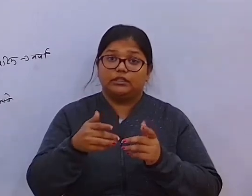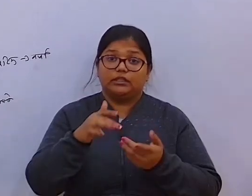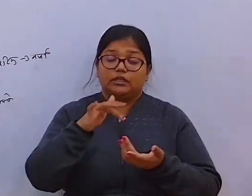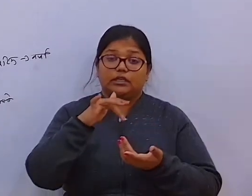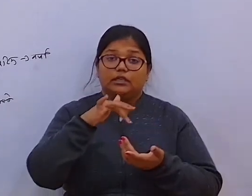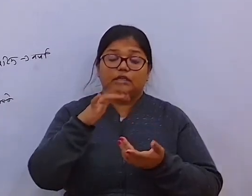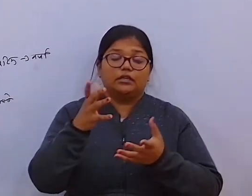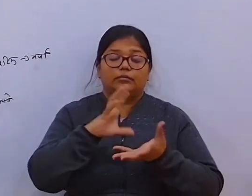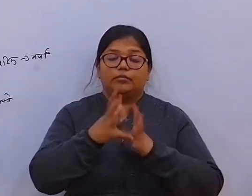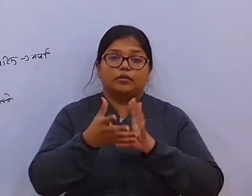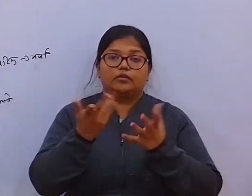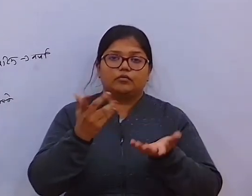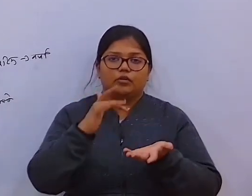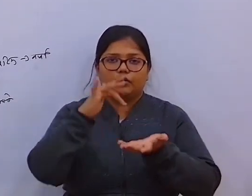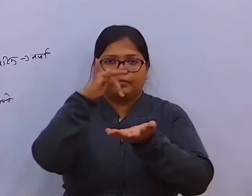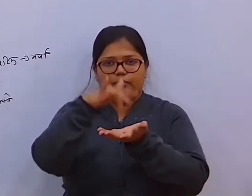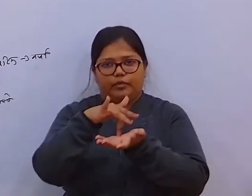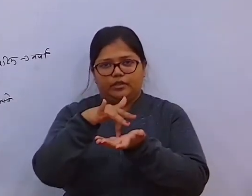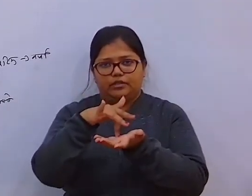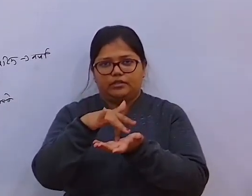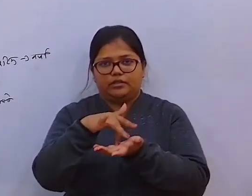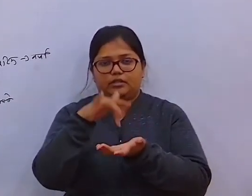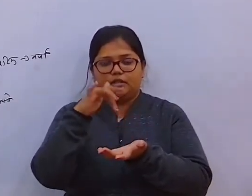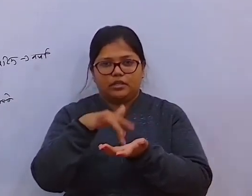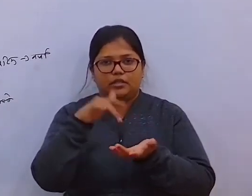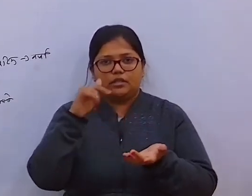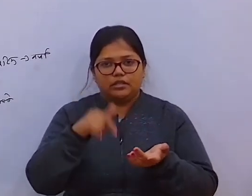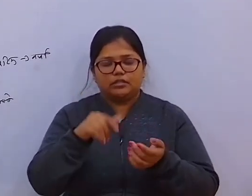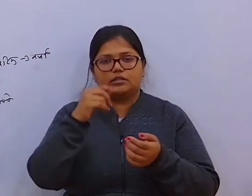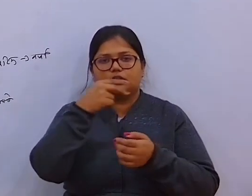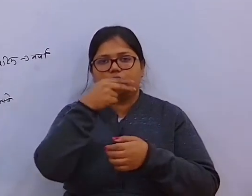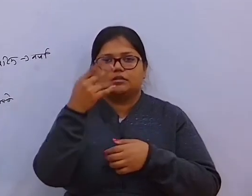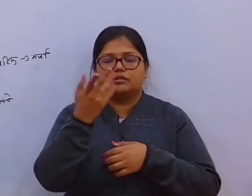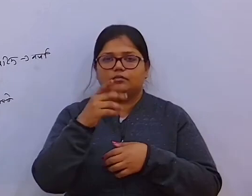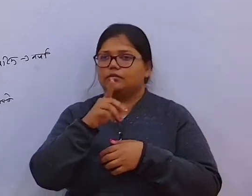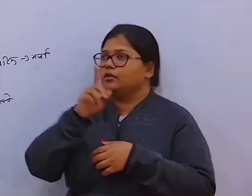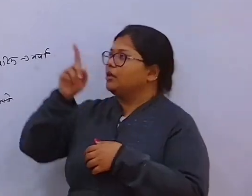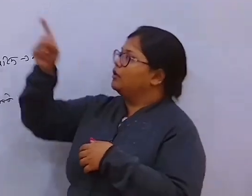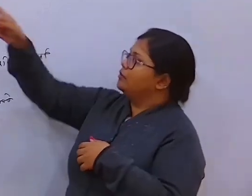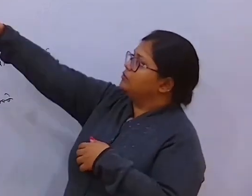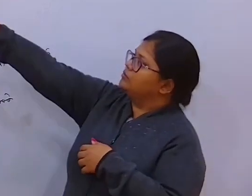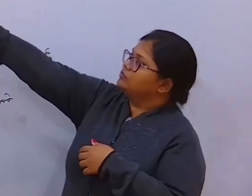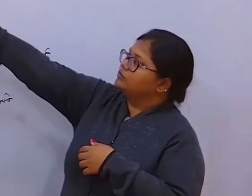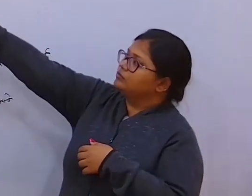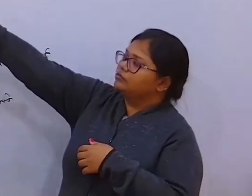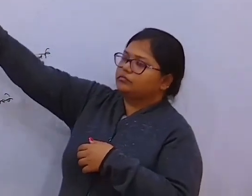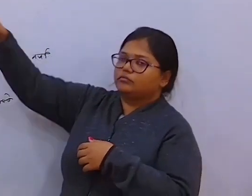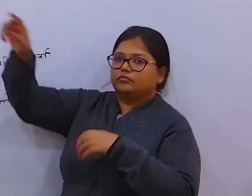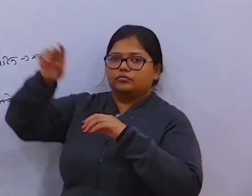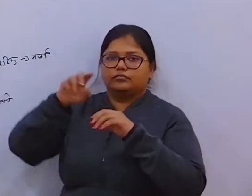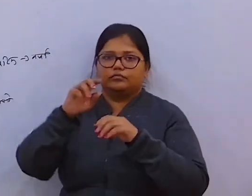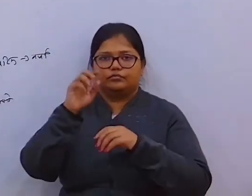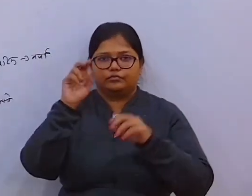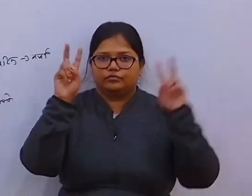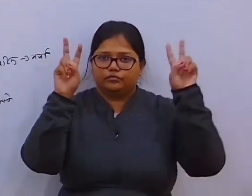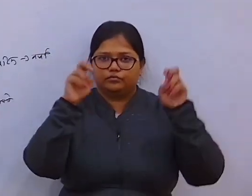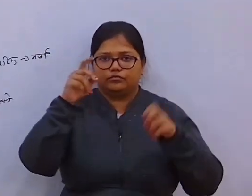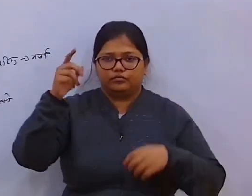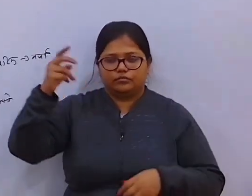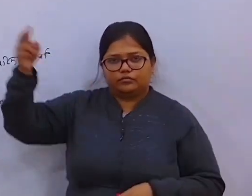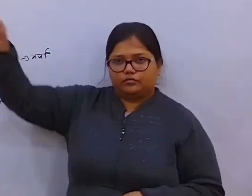को क्या कहते हैं, अंतः उष्ण कटिबंधी अभिसरण क्षेत्र। इतना समझ में आया क्या,